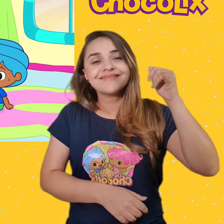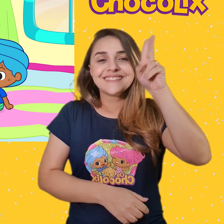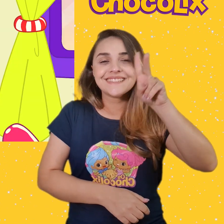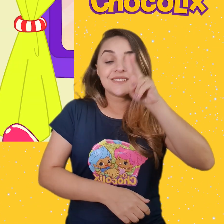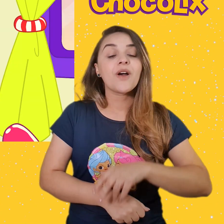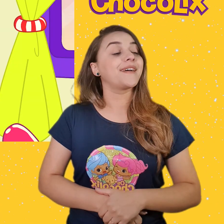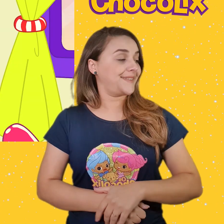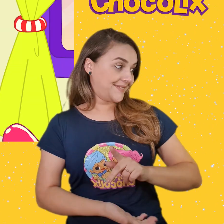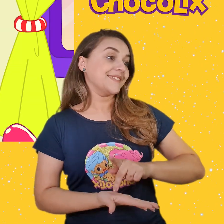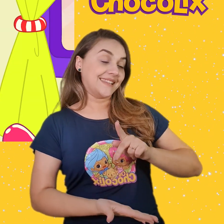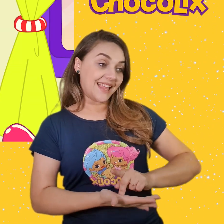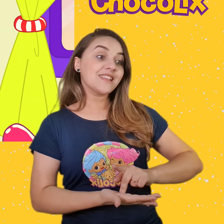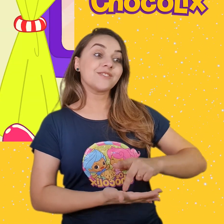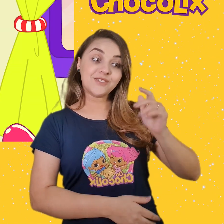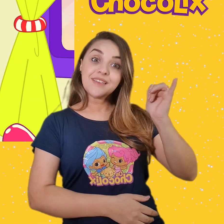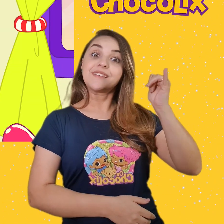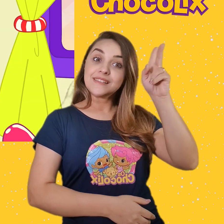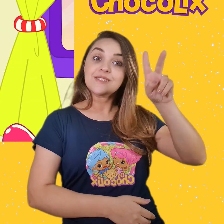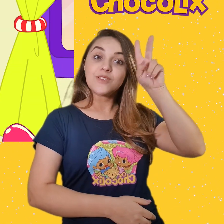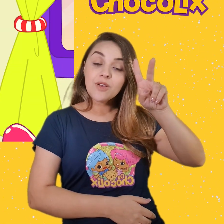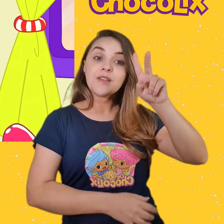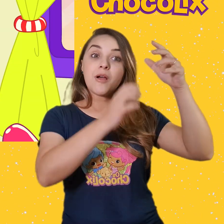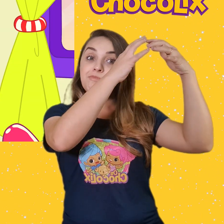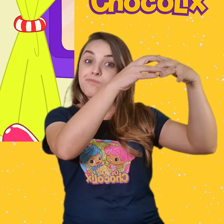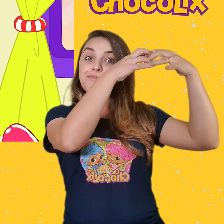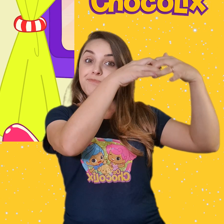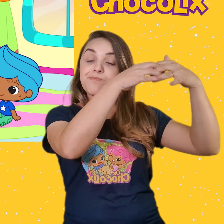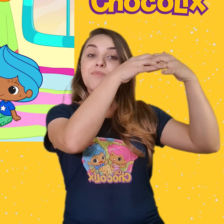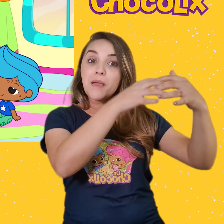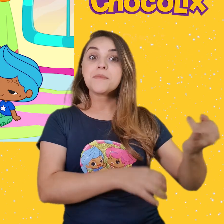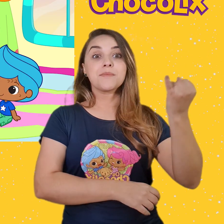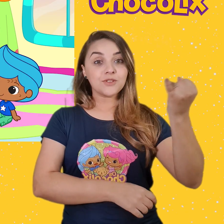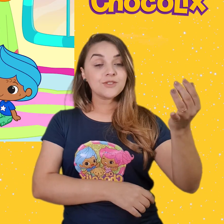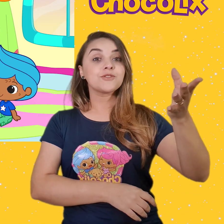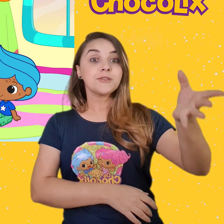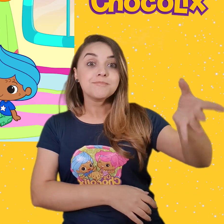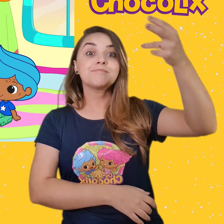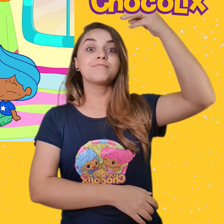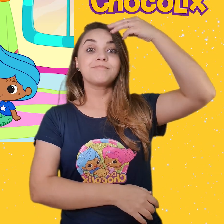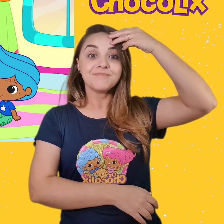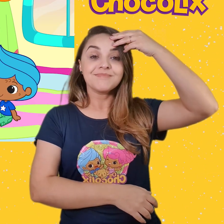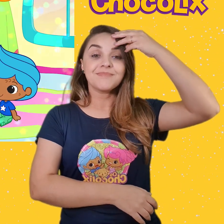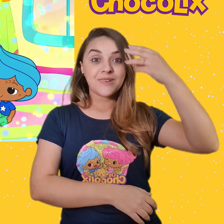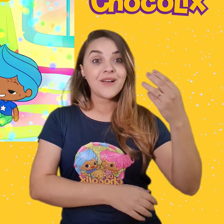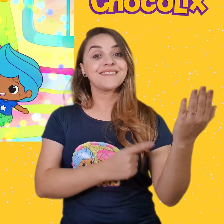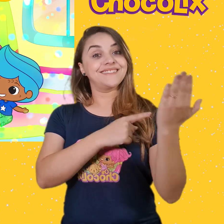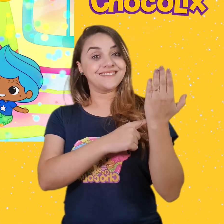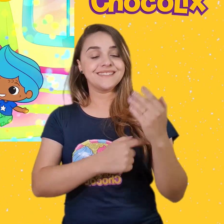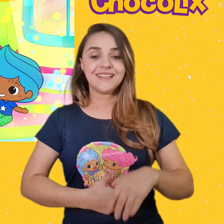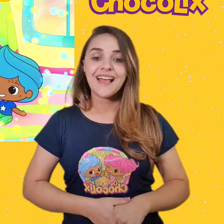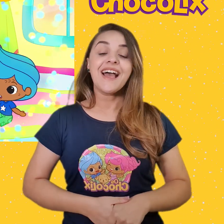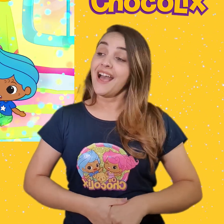verdade. Contar histórias ajuda a exercitar o cérebro e manter a memória. Então conta uma pra gente, vovó.